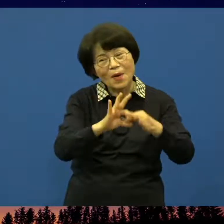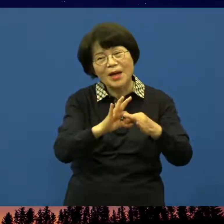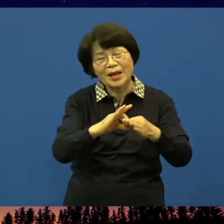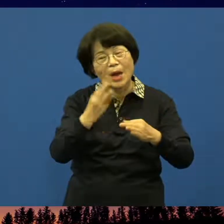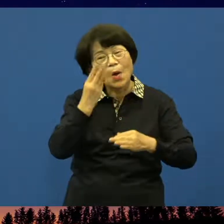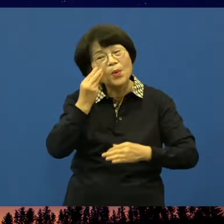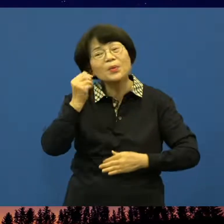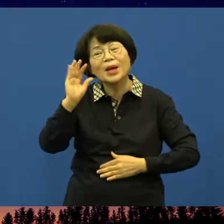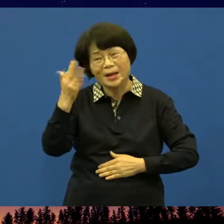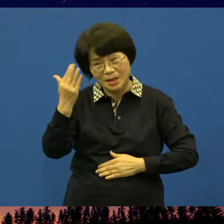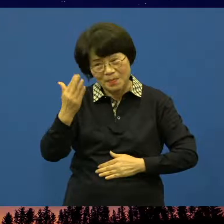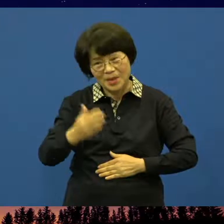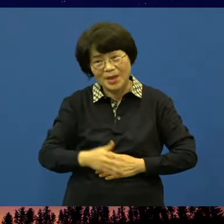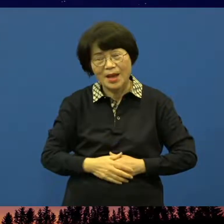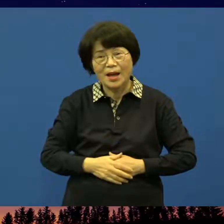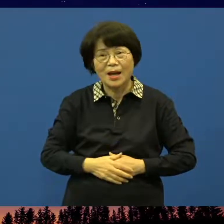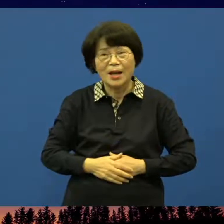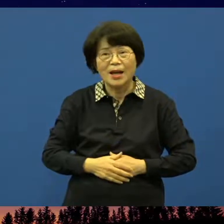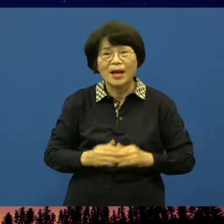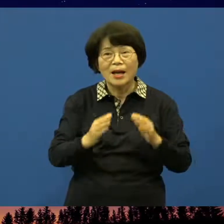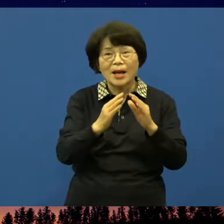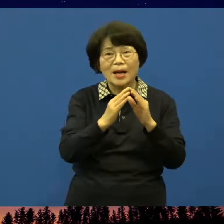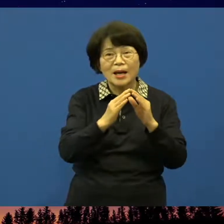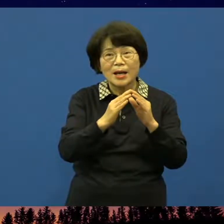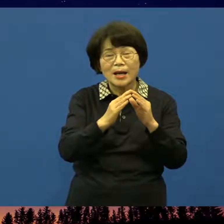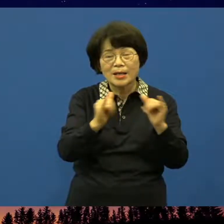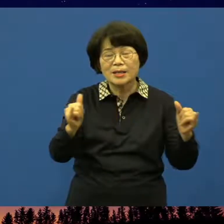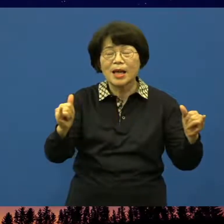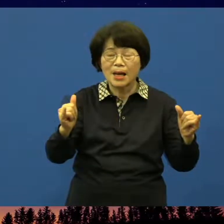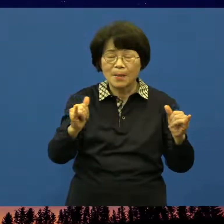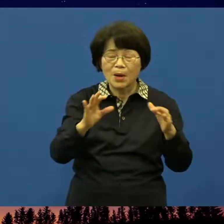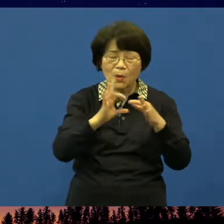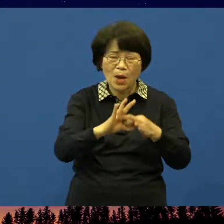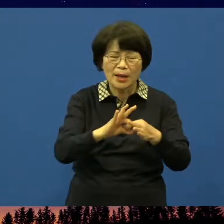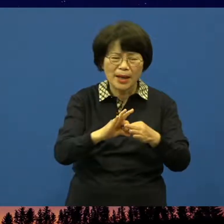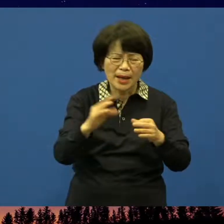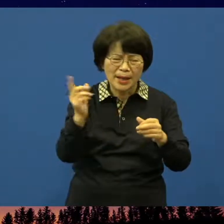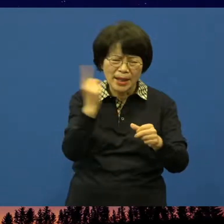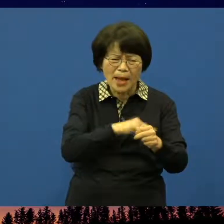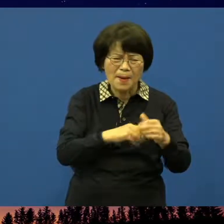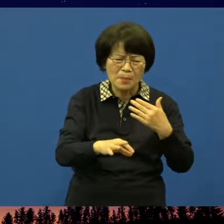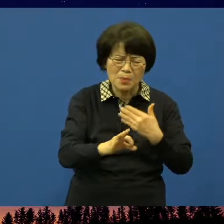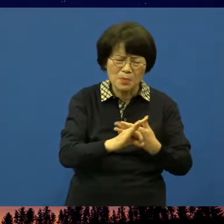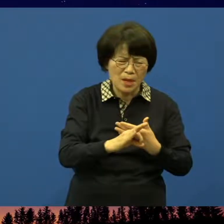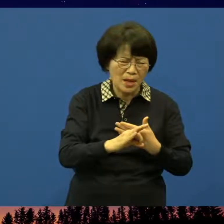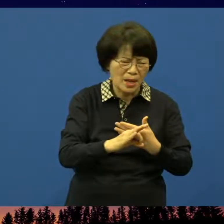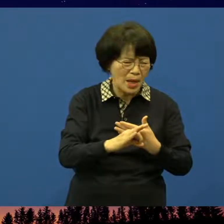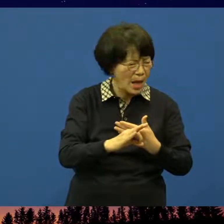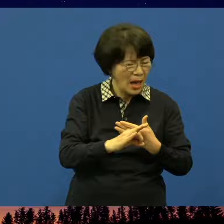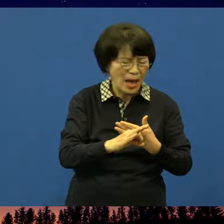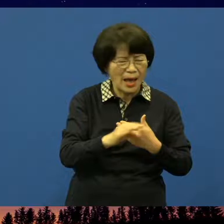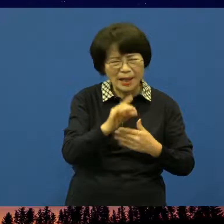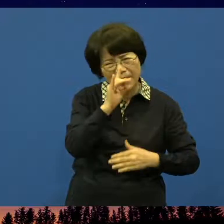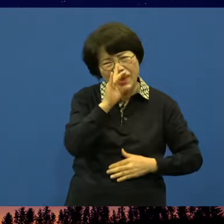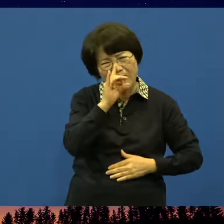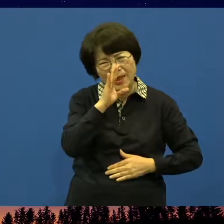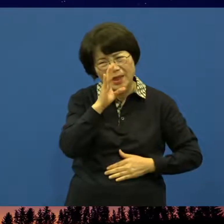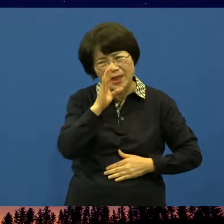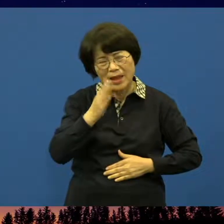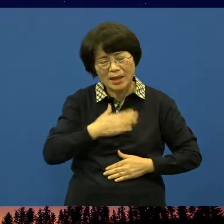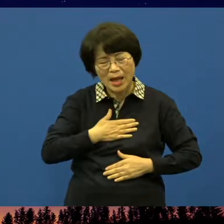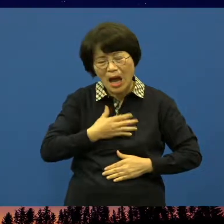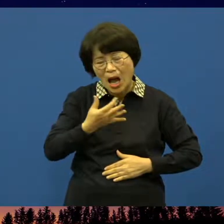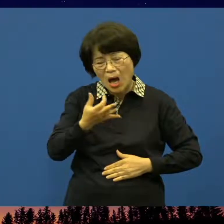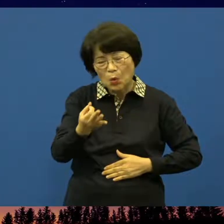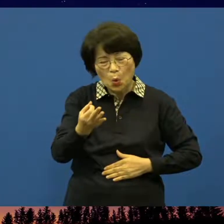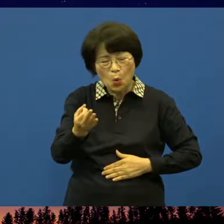거예요. 사람을 얻지 못하는데 뭐 있으면 뭐예요, 여러분? 별장에 혼자 가가지고 혼자서